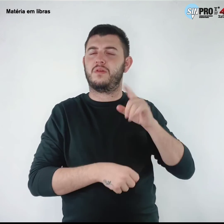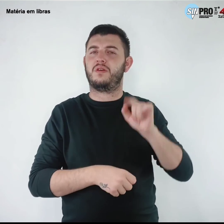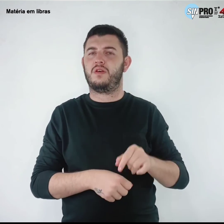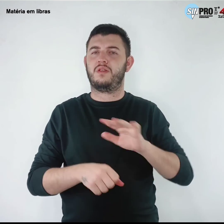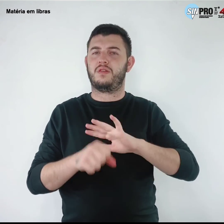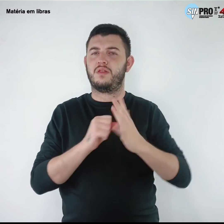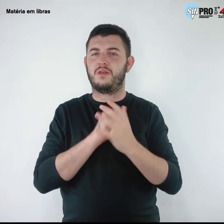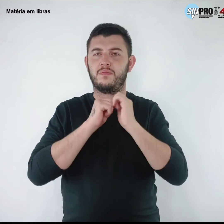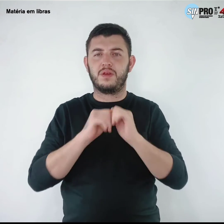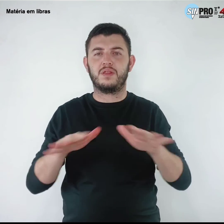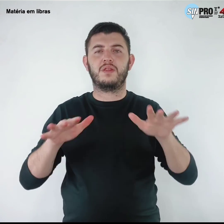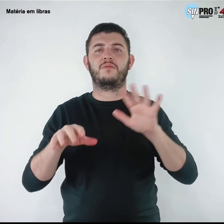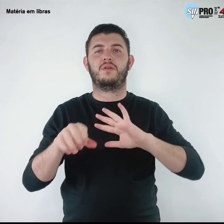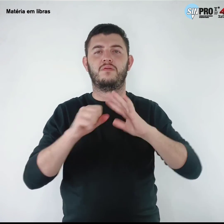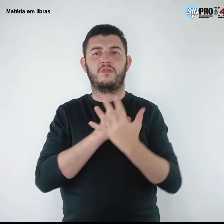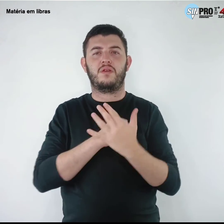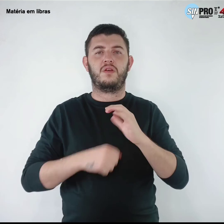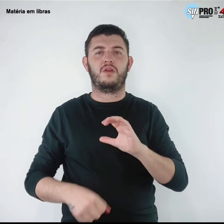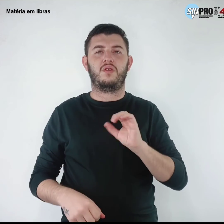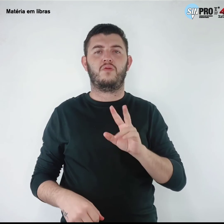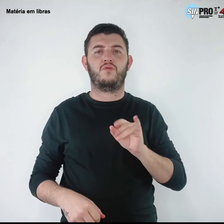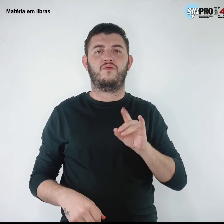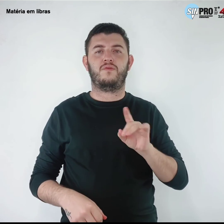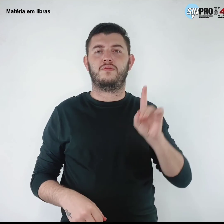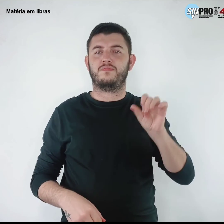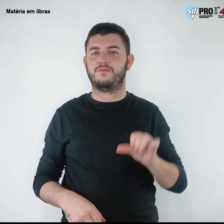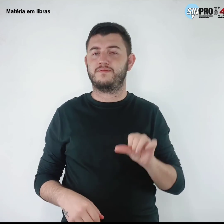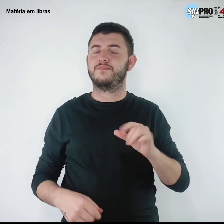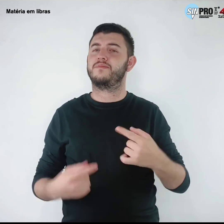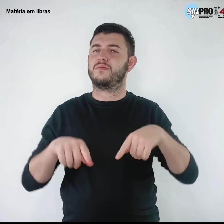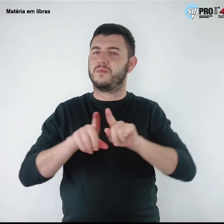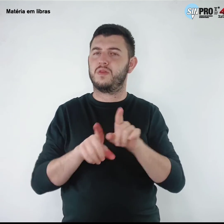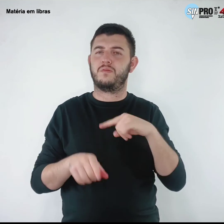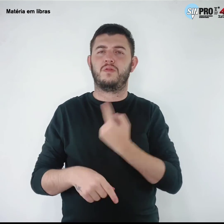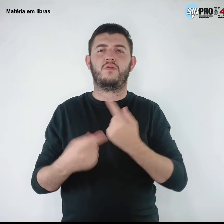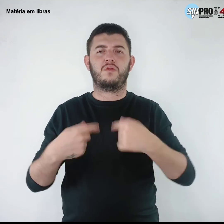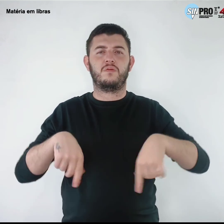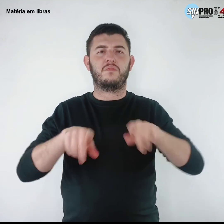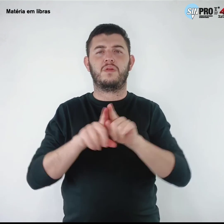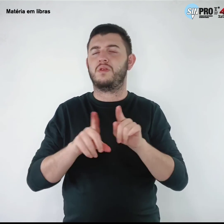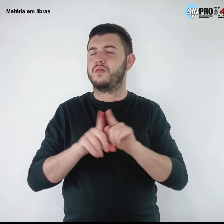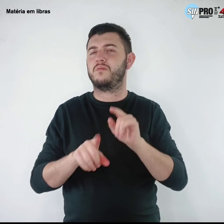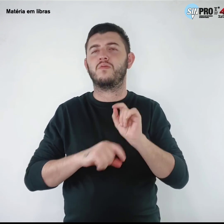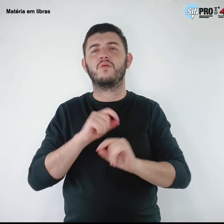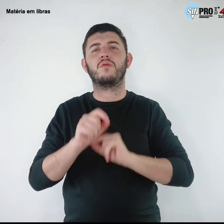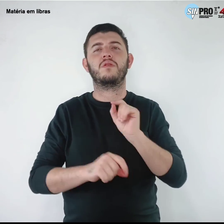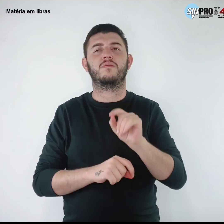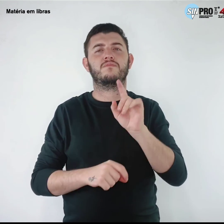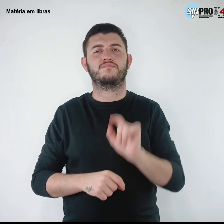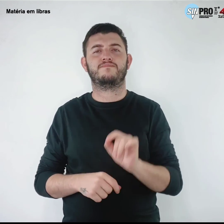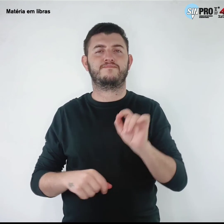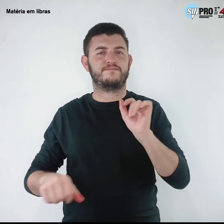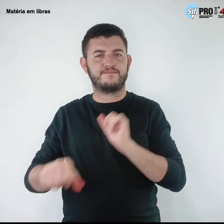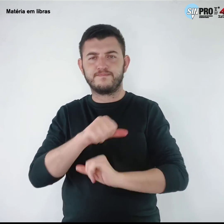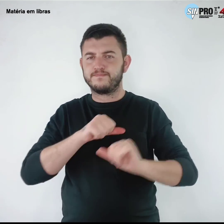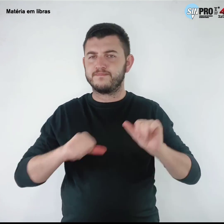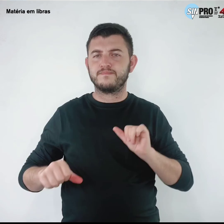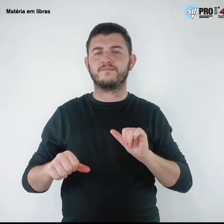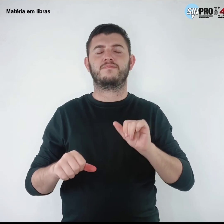diante da pandemia da Covid-19. E temos que, de uma vez por todas, mudar esse